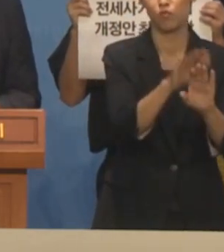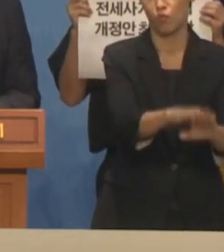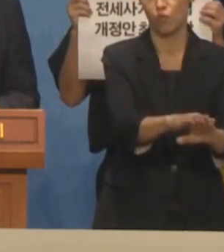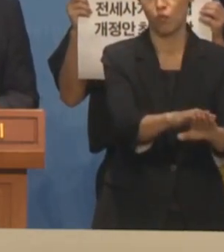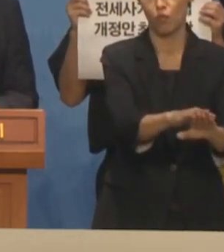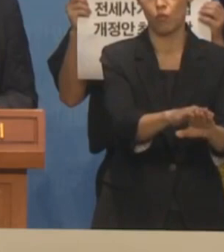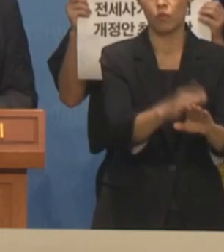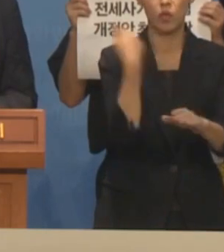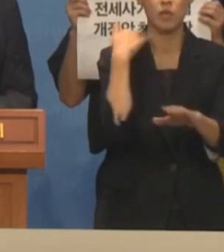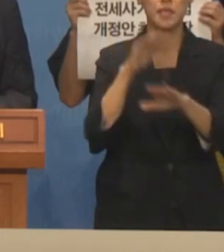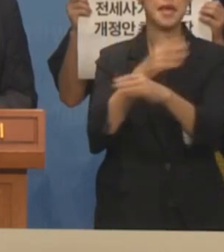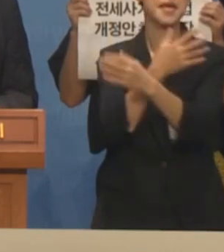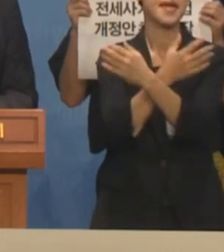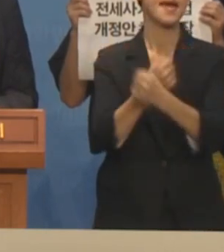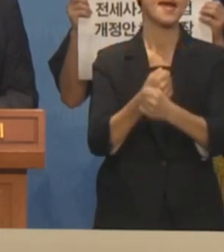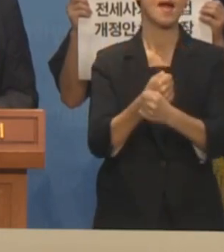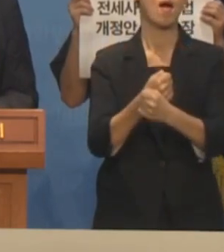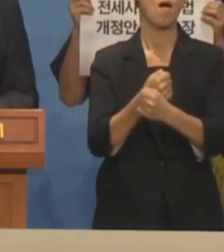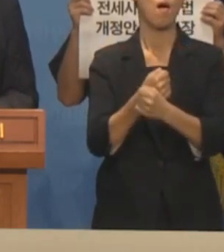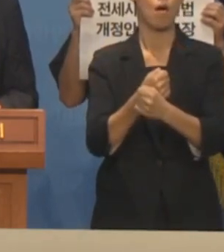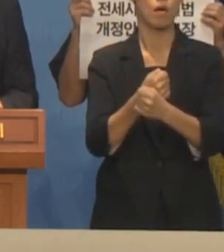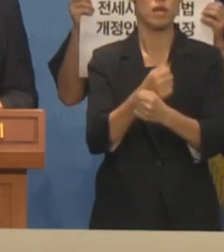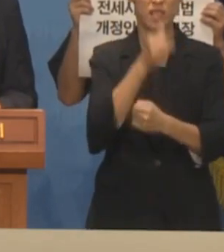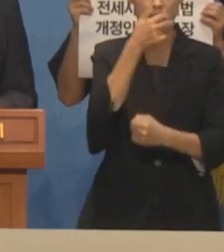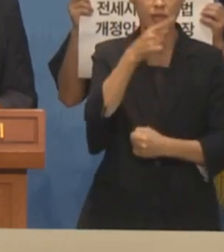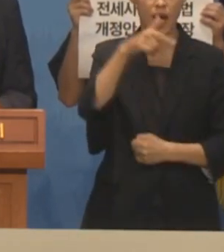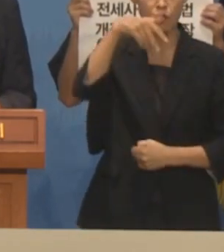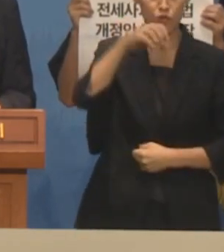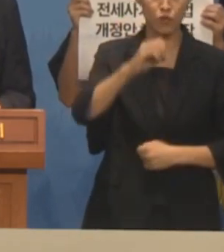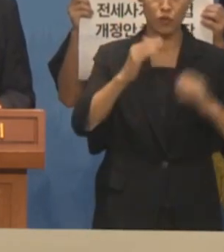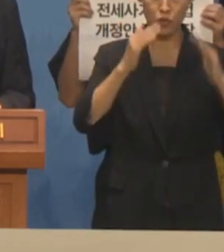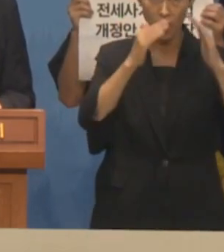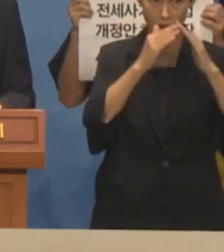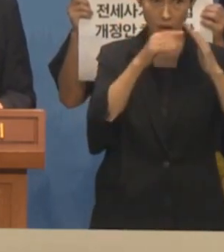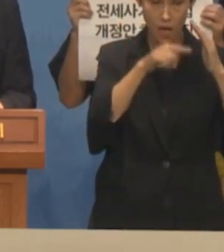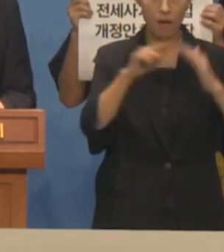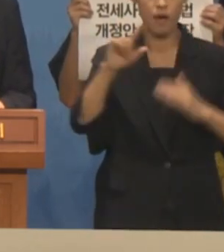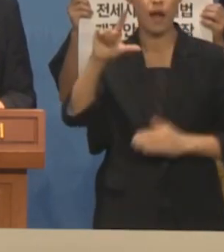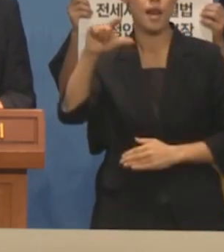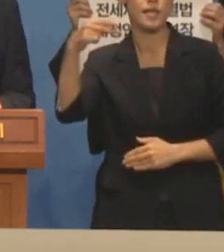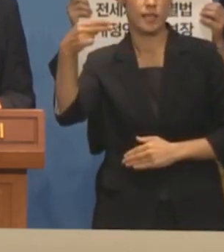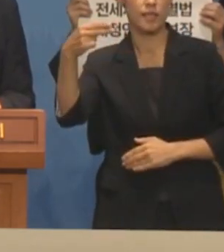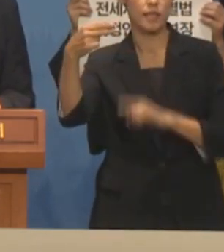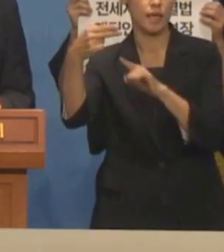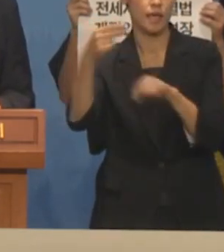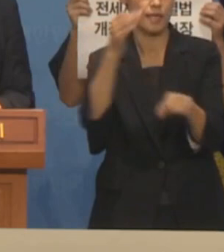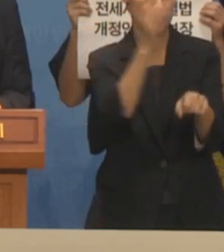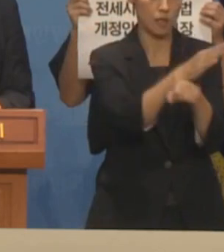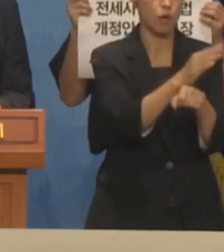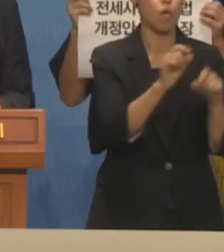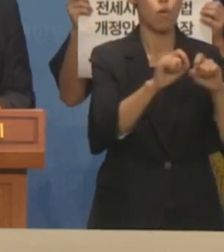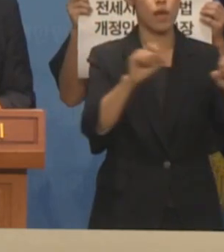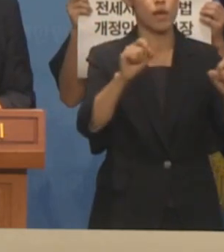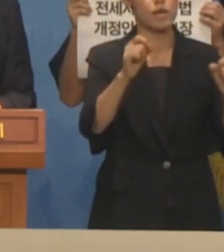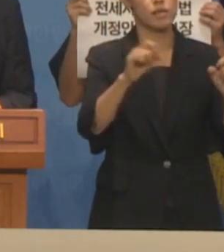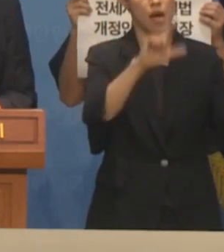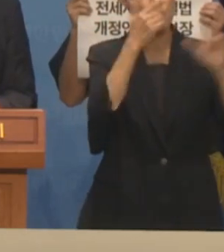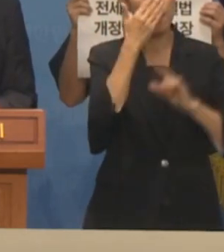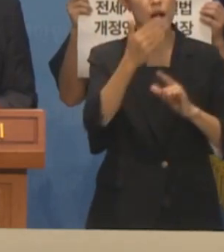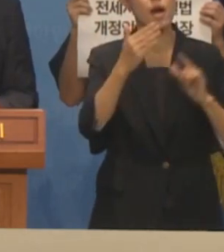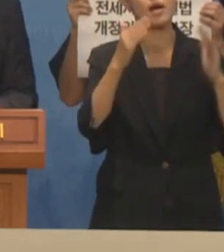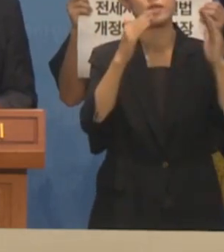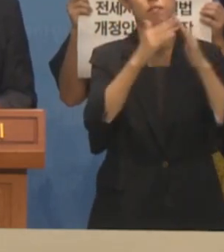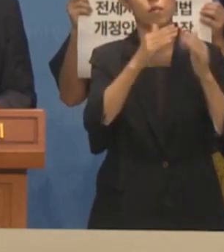전세 계약이 맺어져 있는 이런 다중주택에 대해서도 LH가 매입해서 장기 임대주택으로 활용할 수 있는 방안이 마련돼야